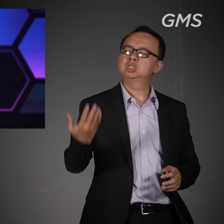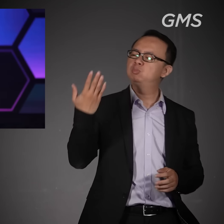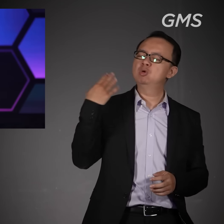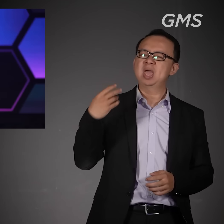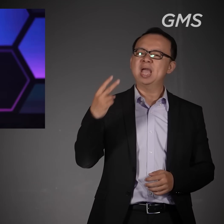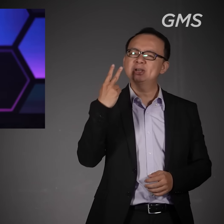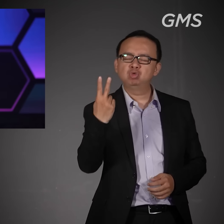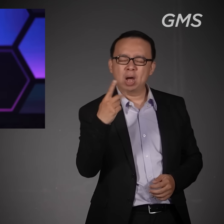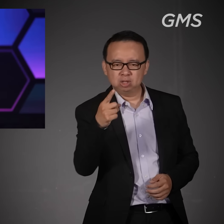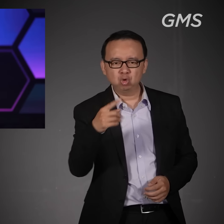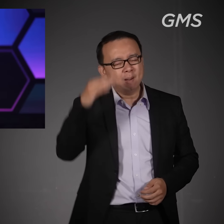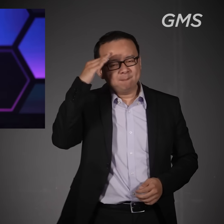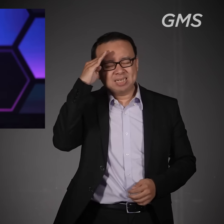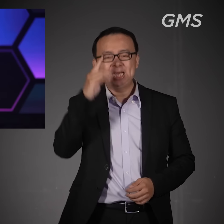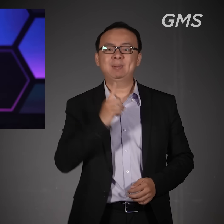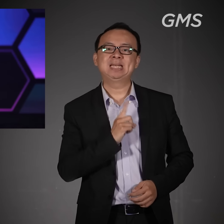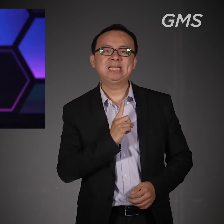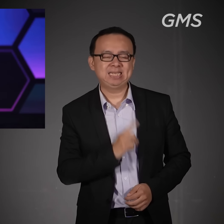ada tanggung jawab kita.